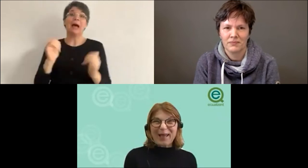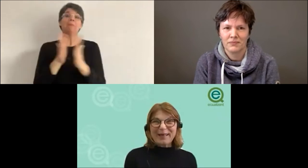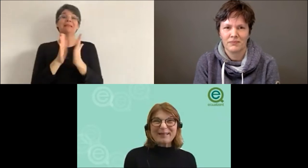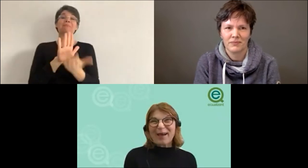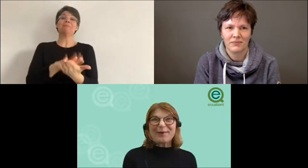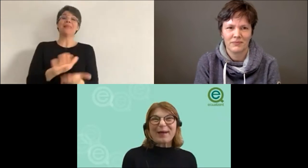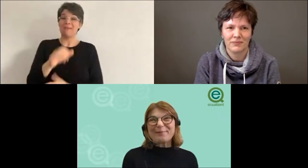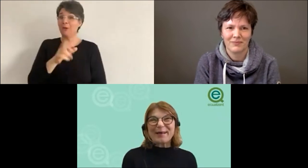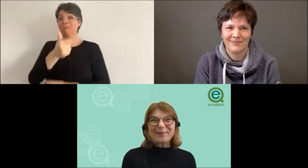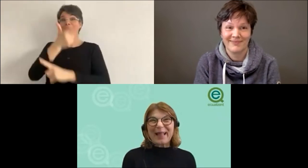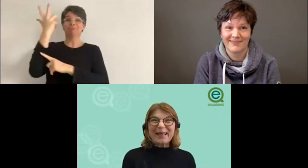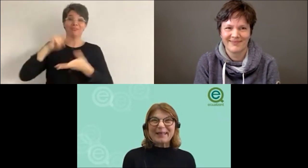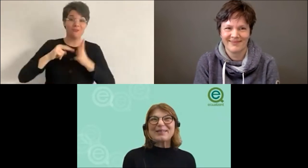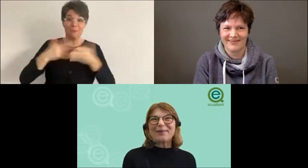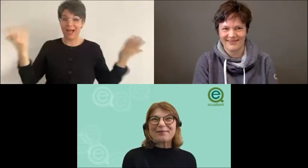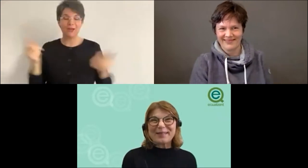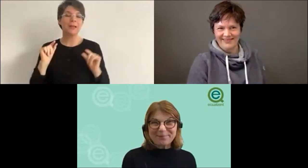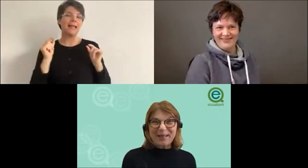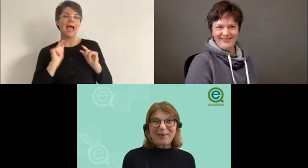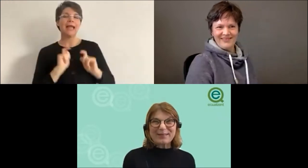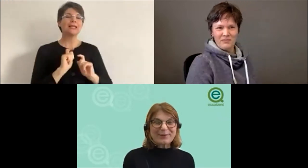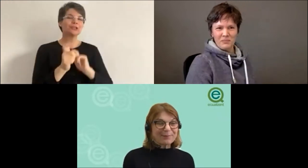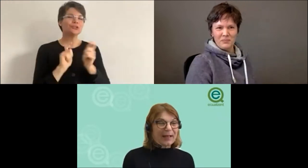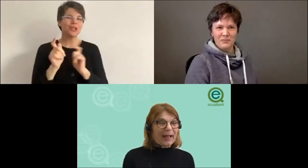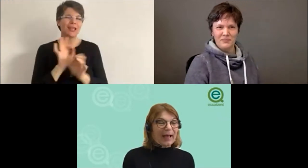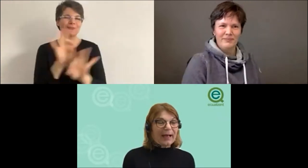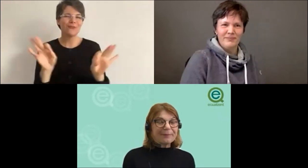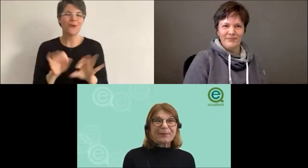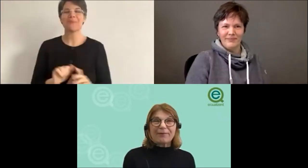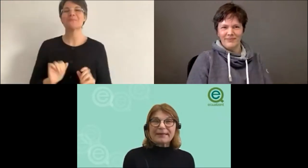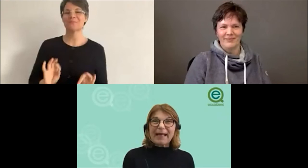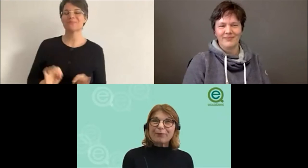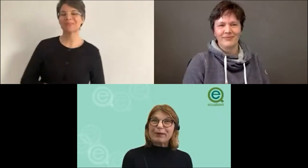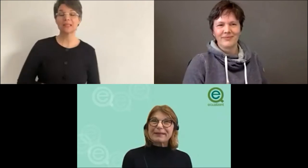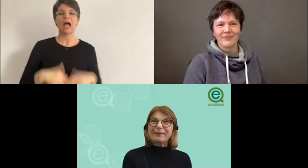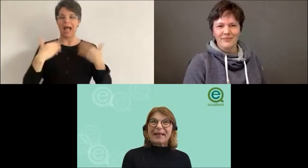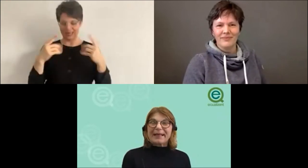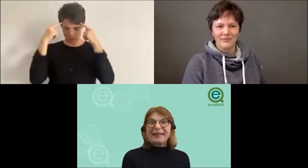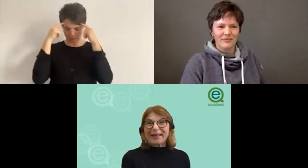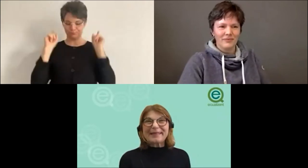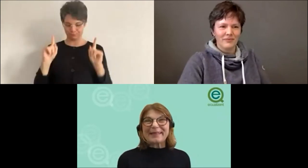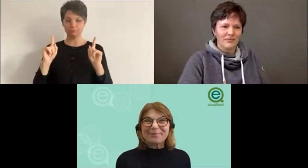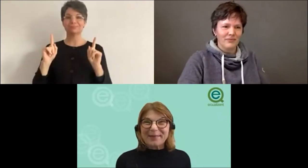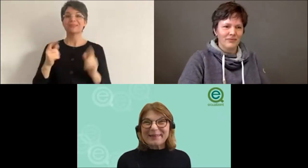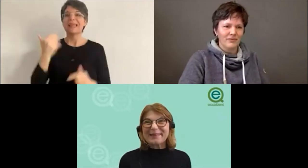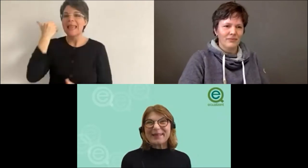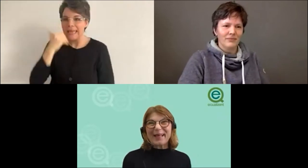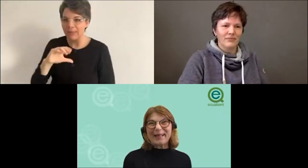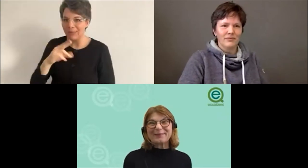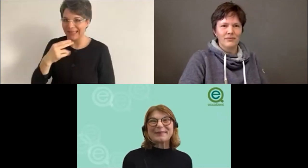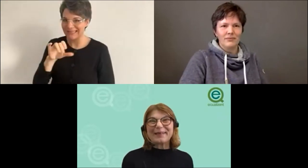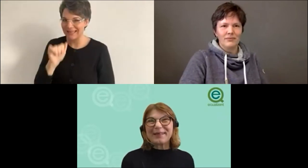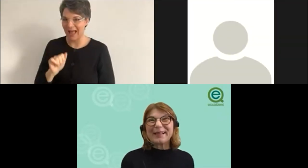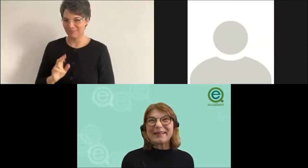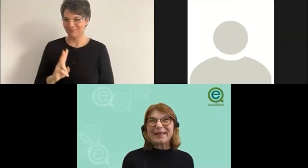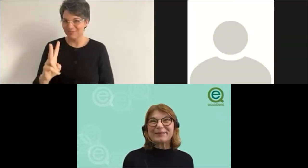noch einiges, wir haben auch noch ein paar kleine Geschenke für Sie im Anschluss. Was ich sagen wollte, liebe Christa, ja, also wir kennen